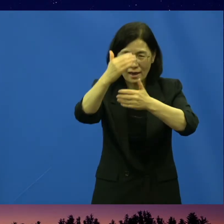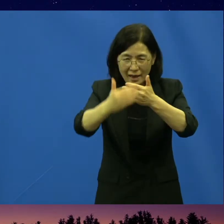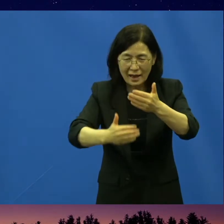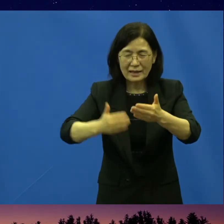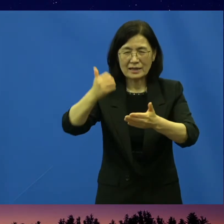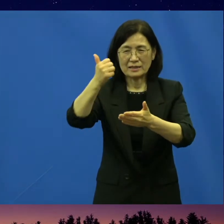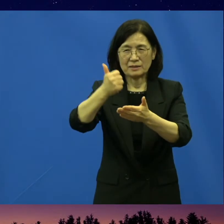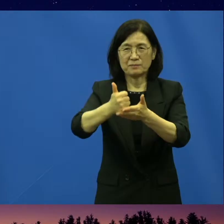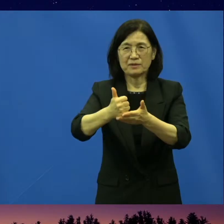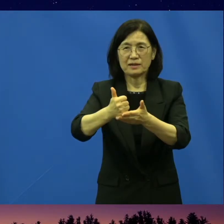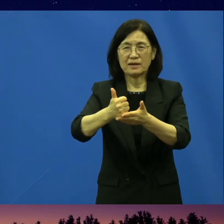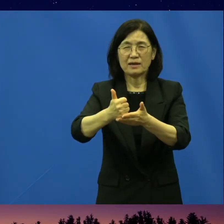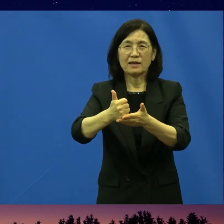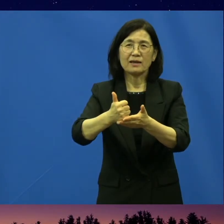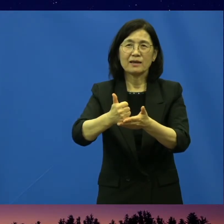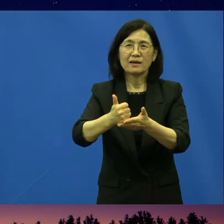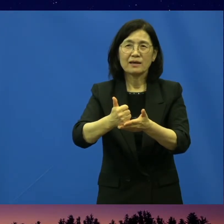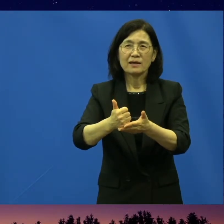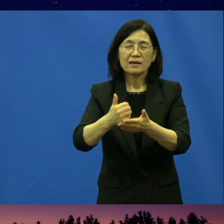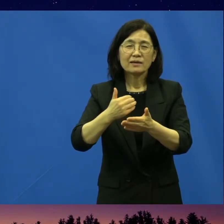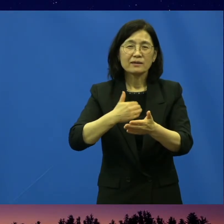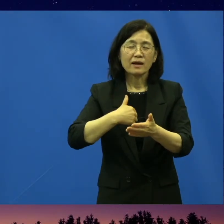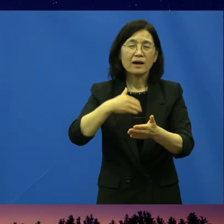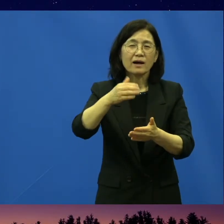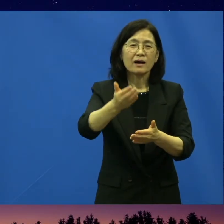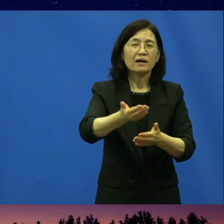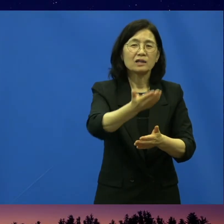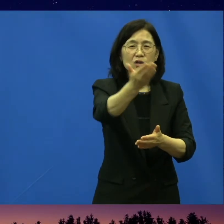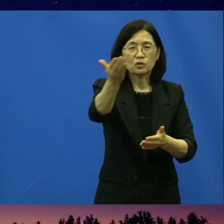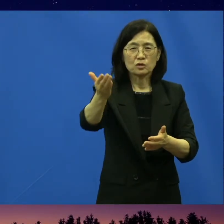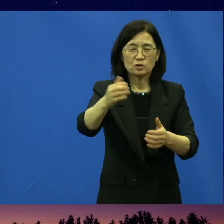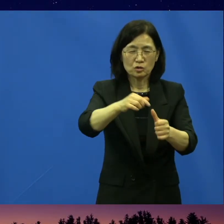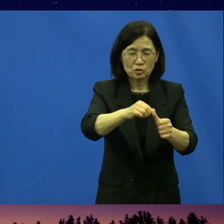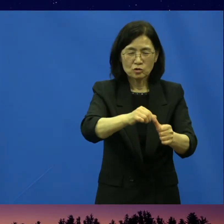두려워하지 말라. 내가 너를 지었다. 내가 너를 구속했다.